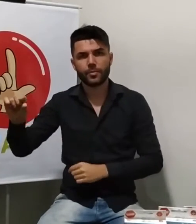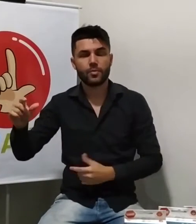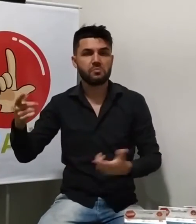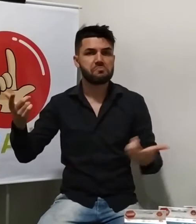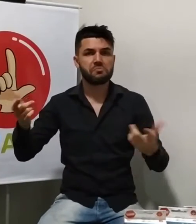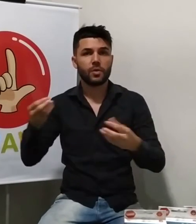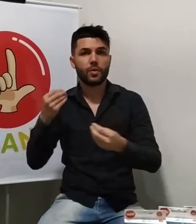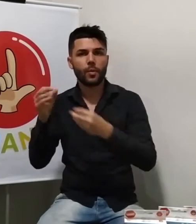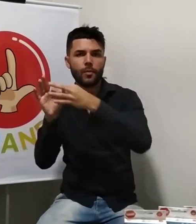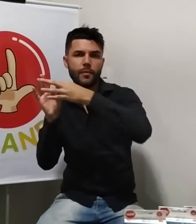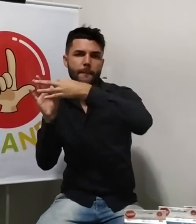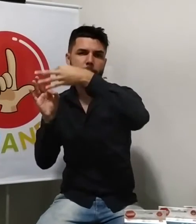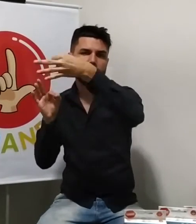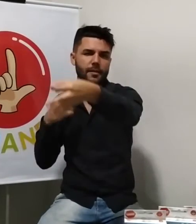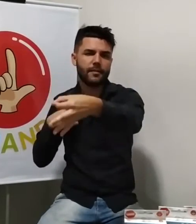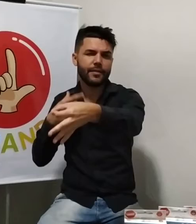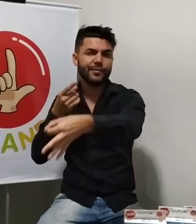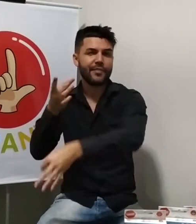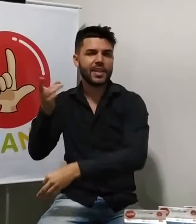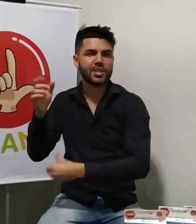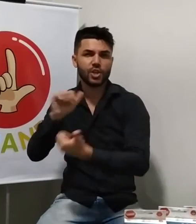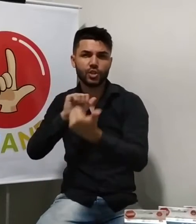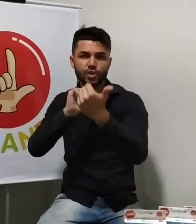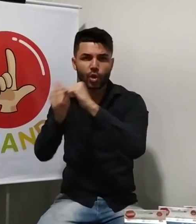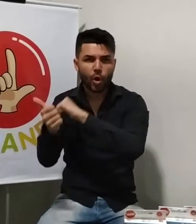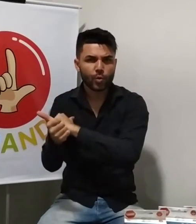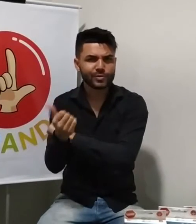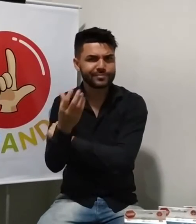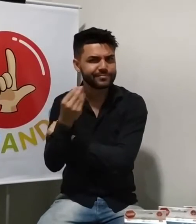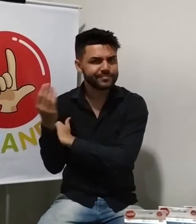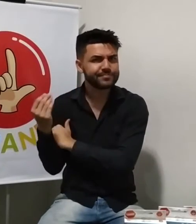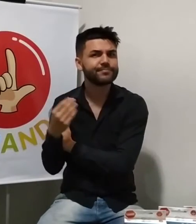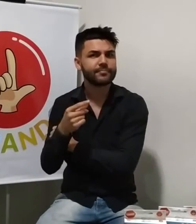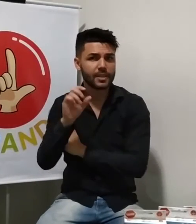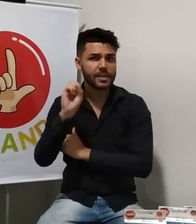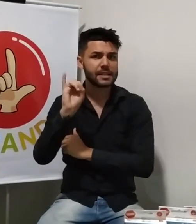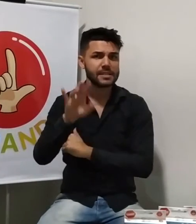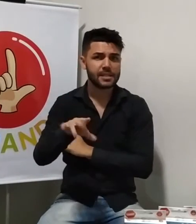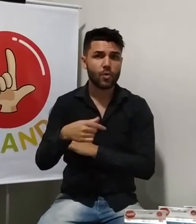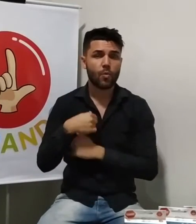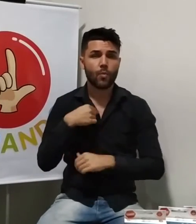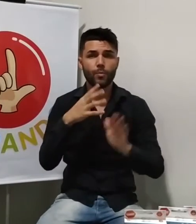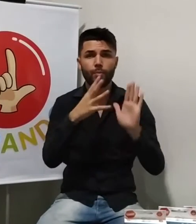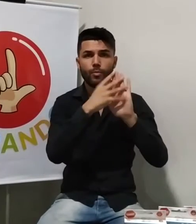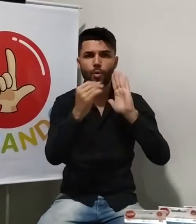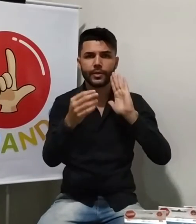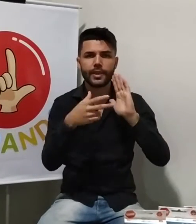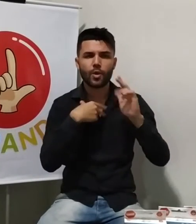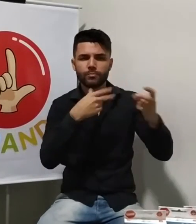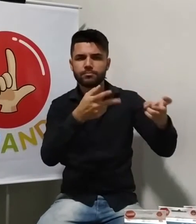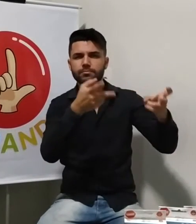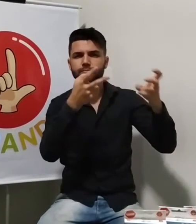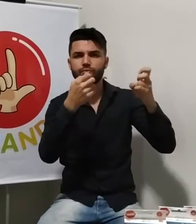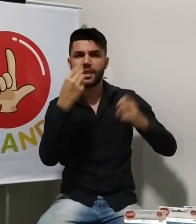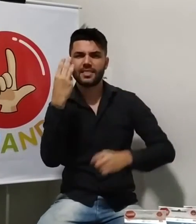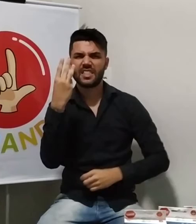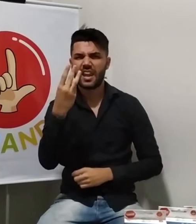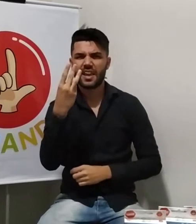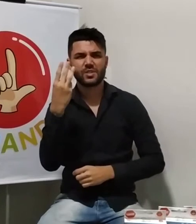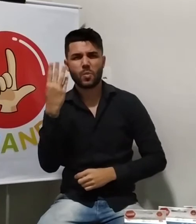tal. Tinha uma margem gigantesca, porque a gente não tinha custo nenhum. Basicamente, o que eu fazia era trazer joguinho dos caras, empacotava isso aqui e entregava pra operadora. Dividia